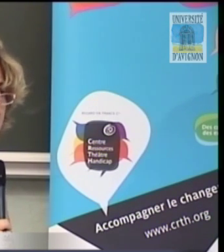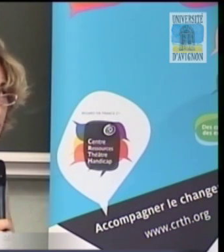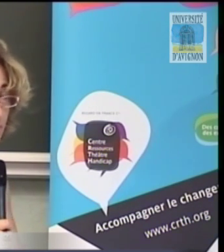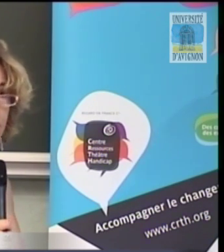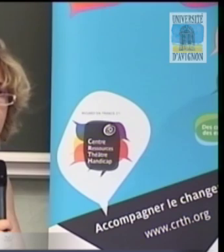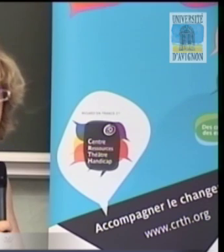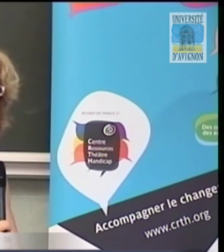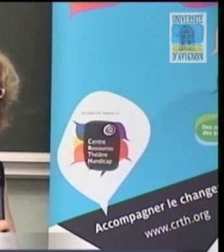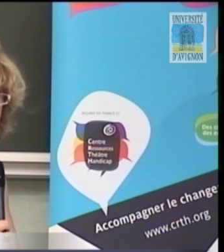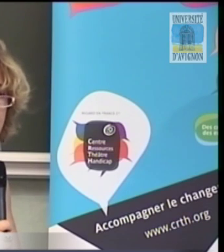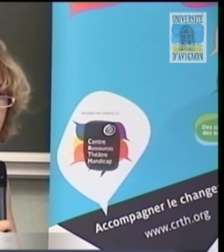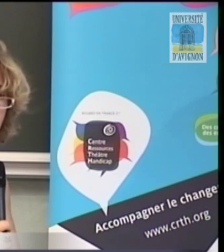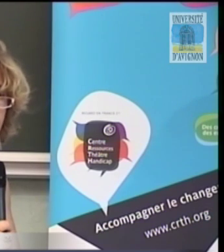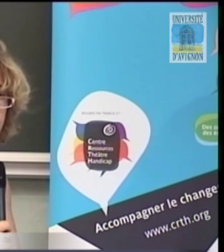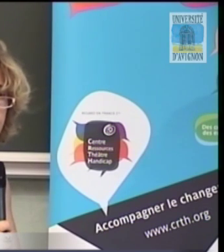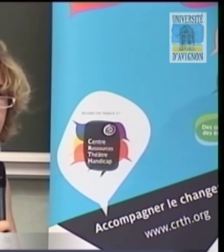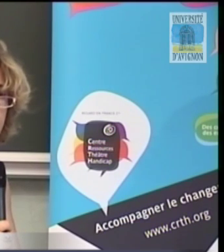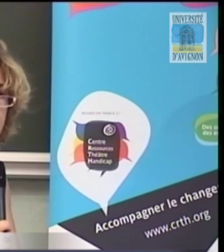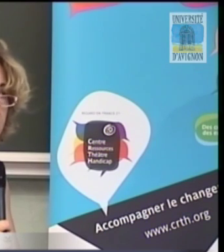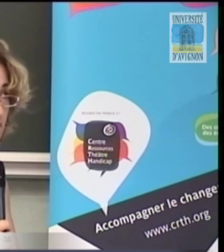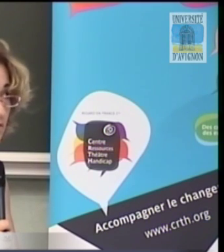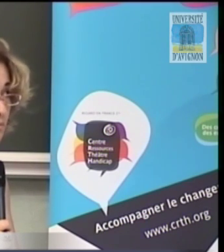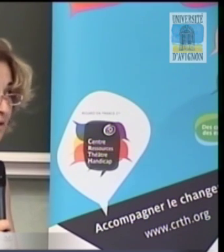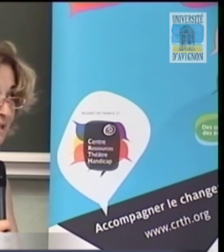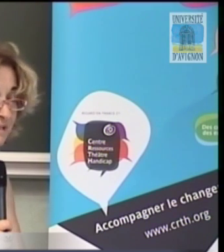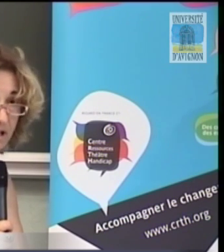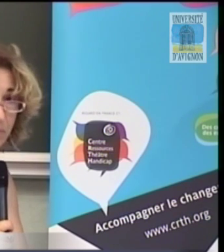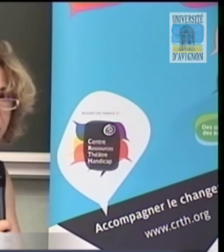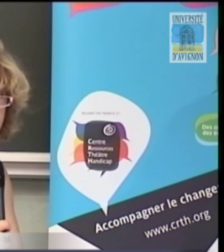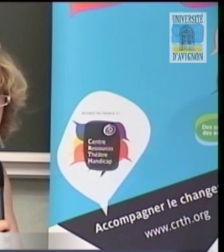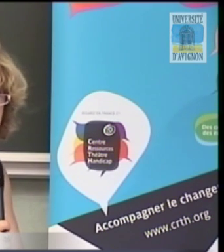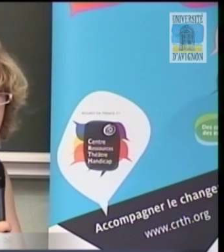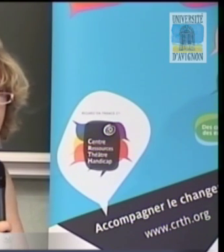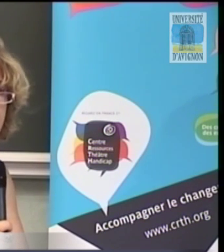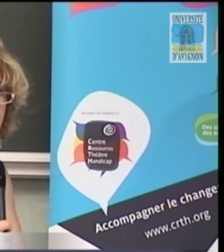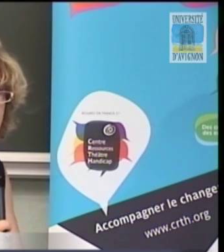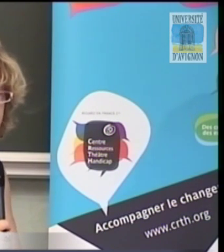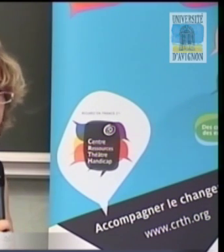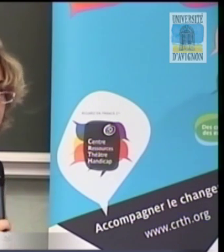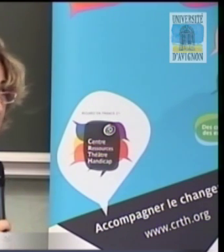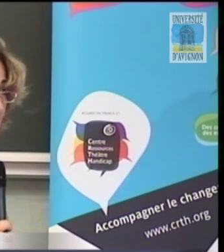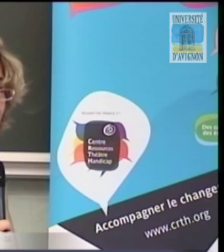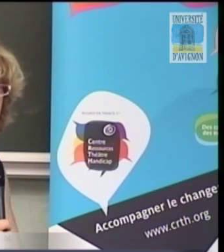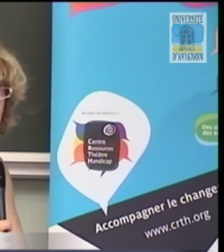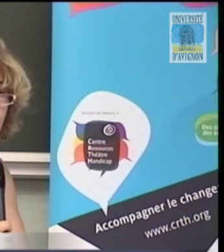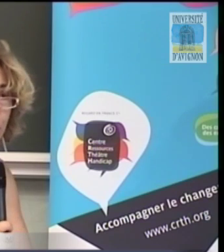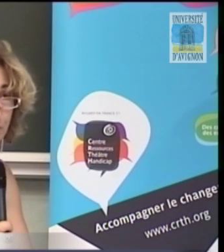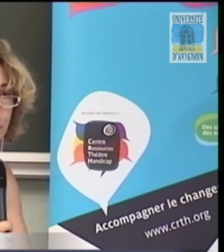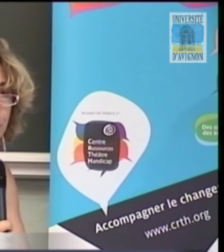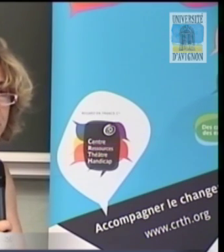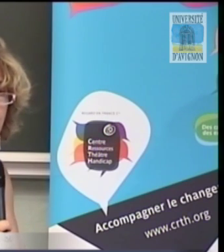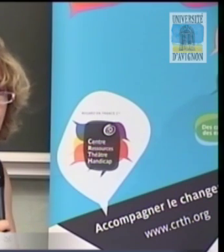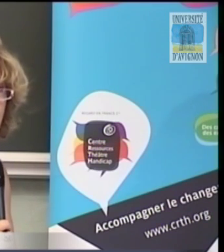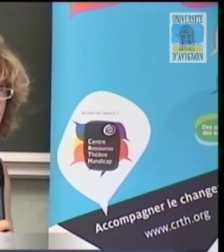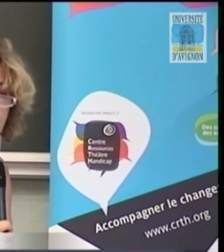ne pèse plus inutilement. Il y a des choses parfois simples à faire qui permettraient à tout le monde